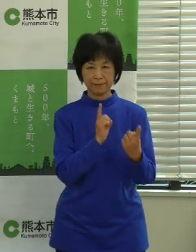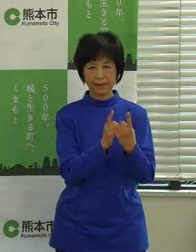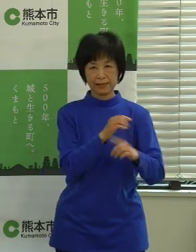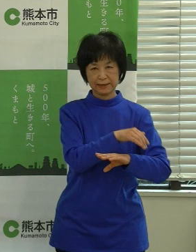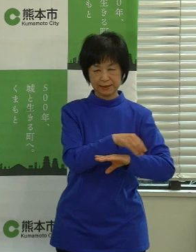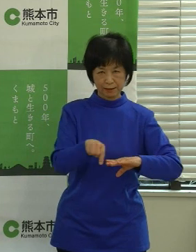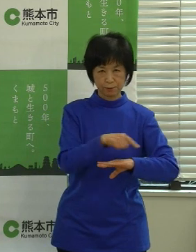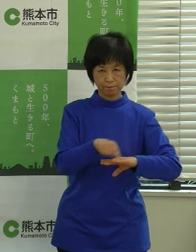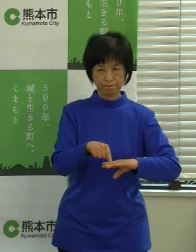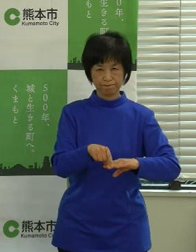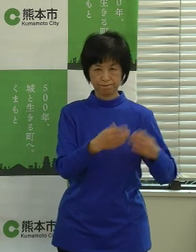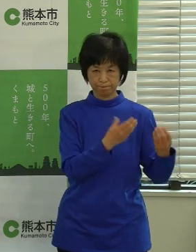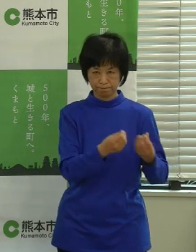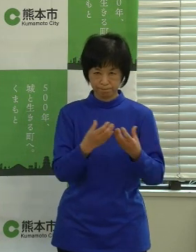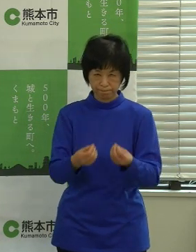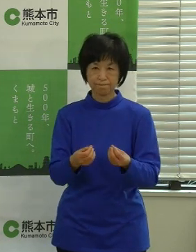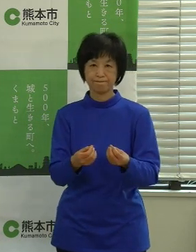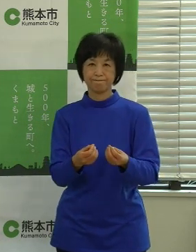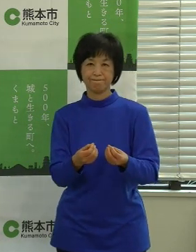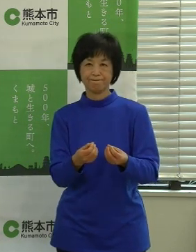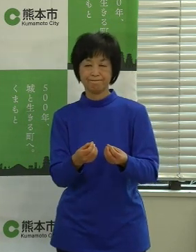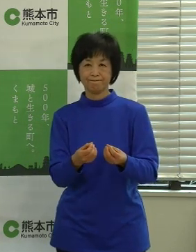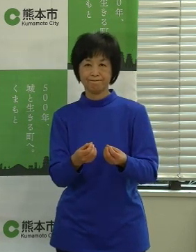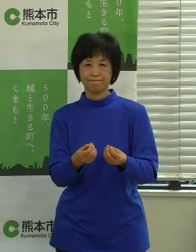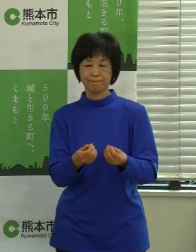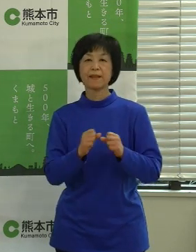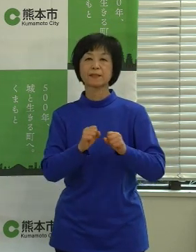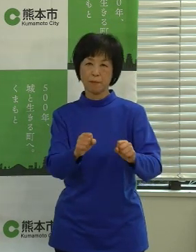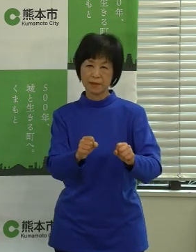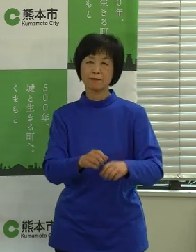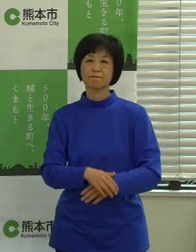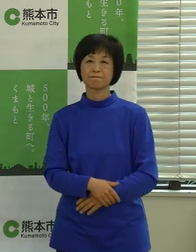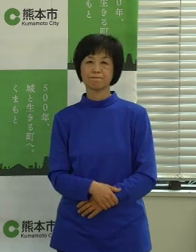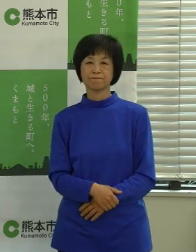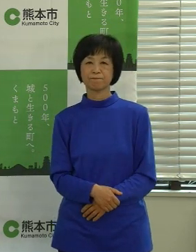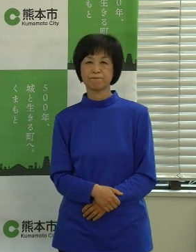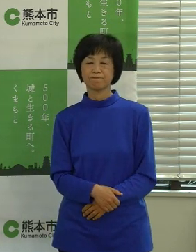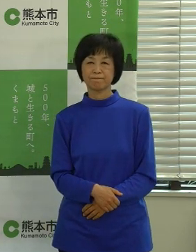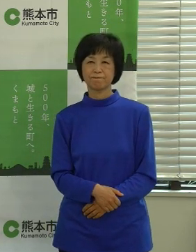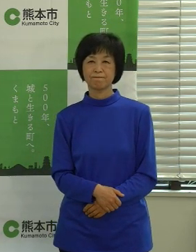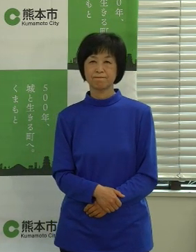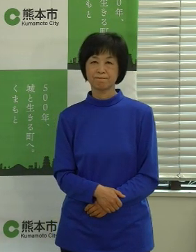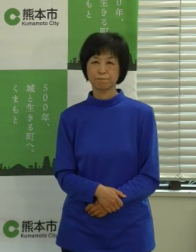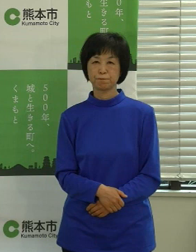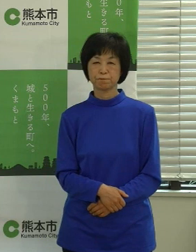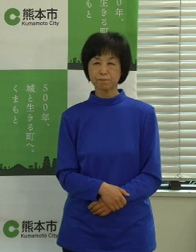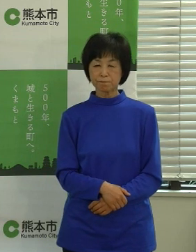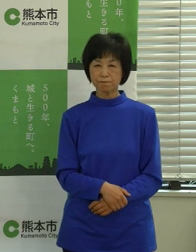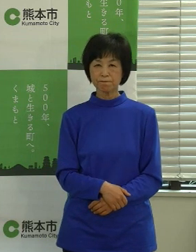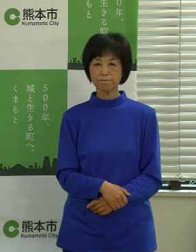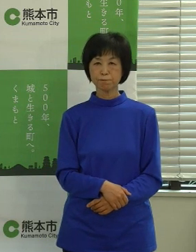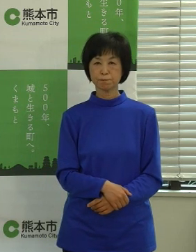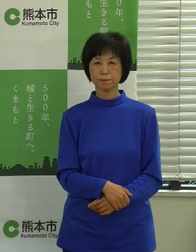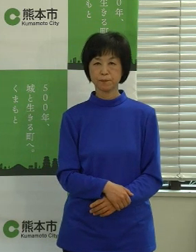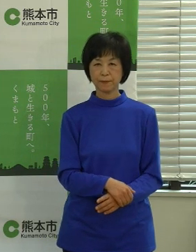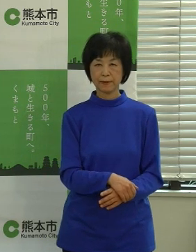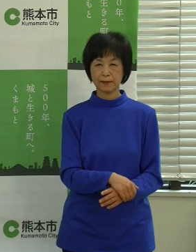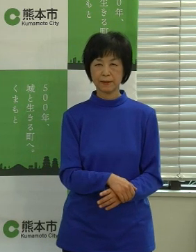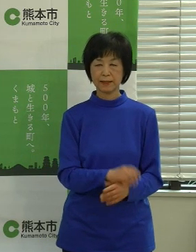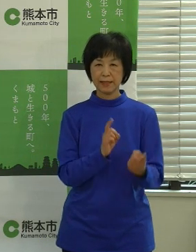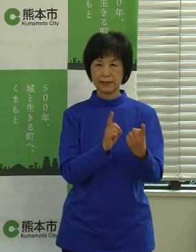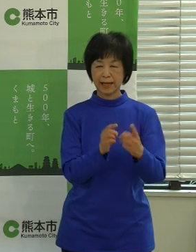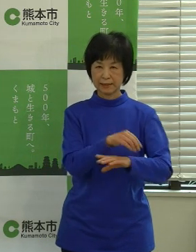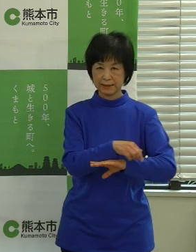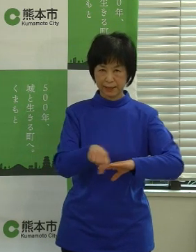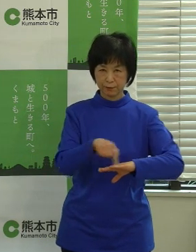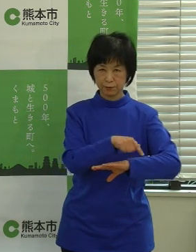再開をされるということでありますから、十分ですね、そういった対策をですね、取っていただくということが非